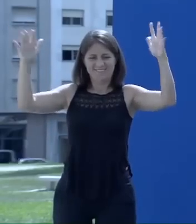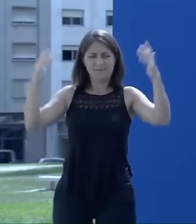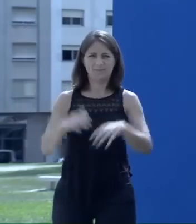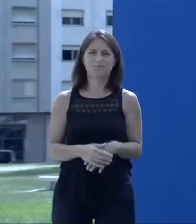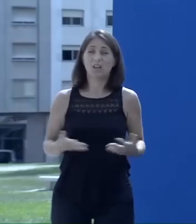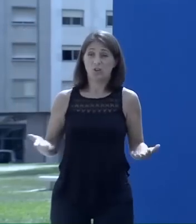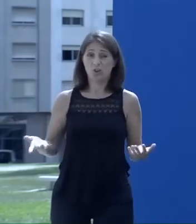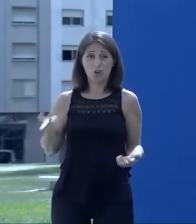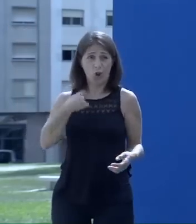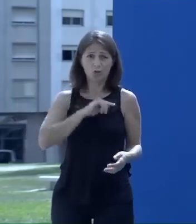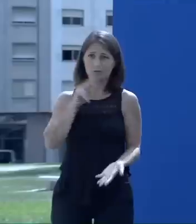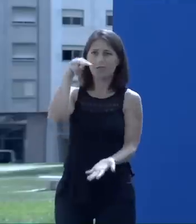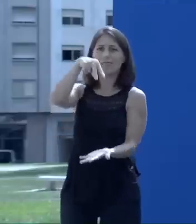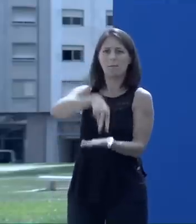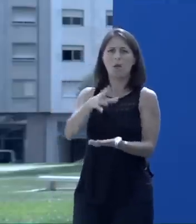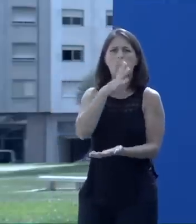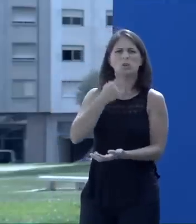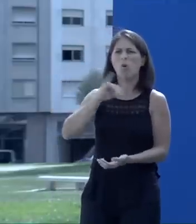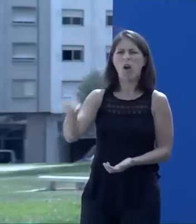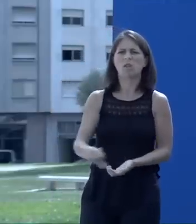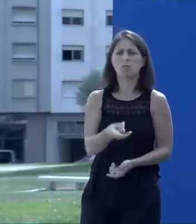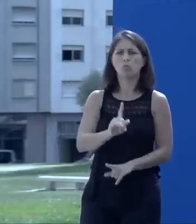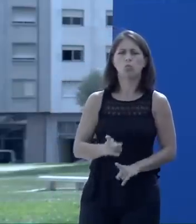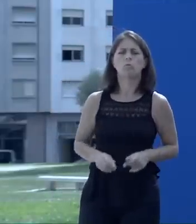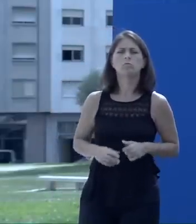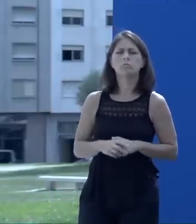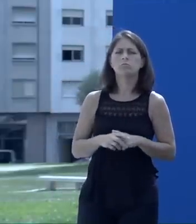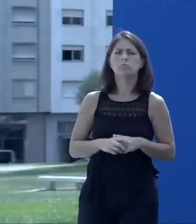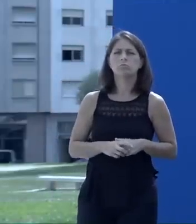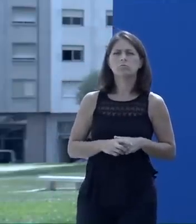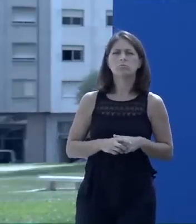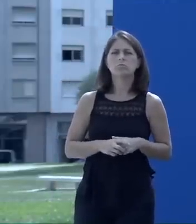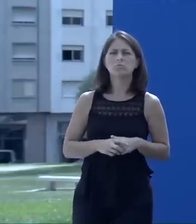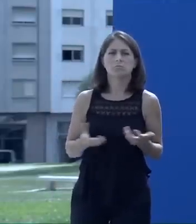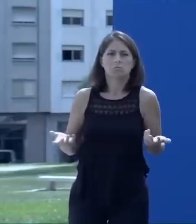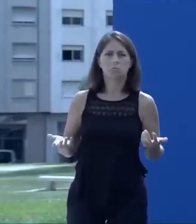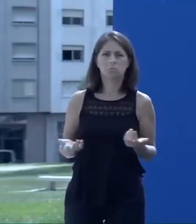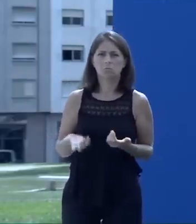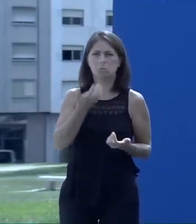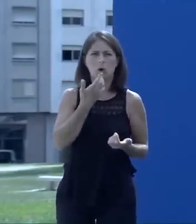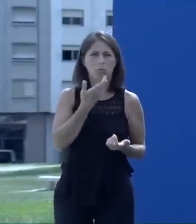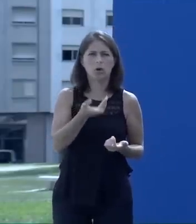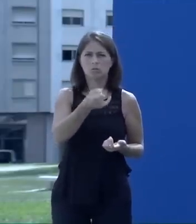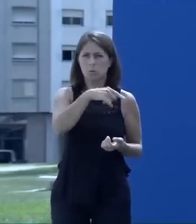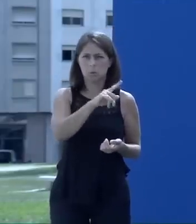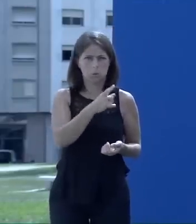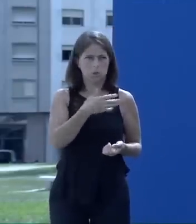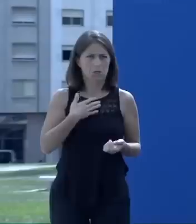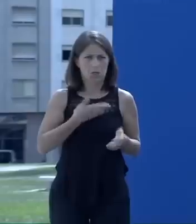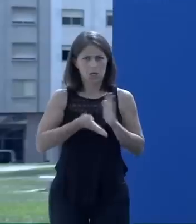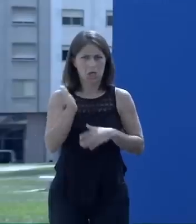Por iso nós estamos en pé, porque non estamos cansos. Que se quería ir un segredo a voces, non revelamos